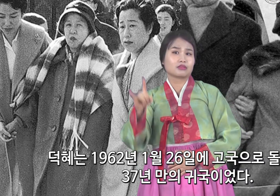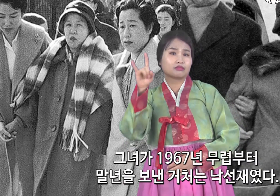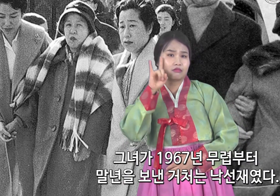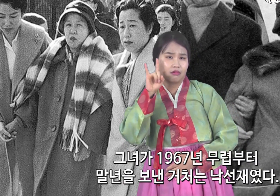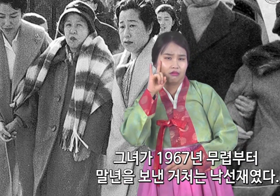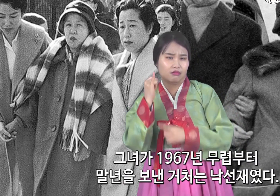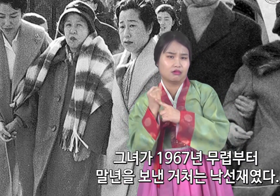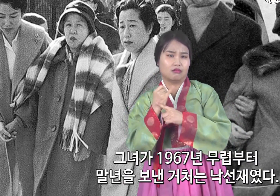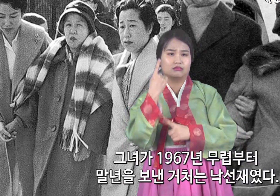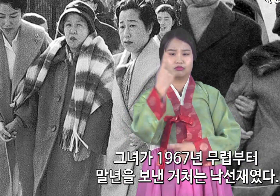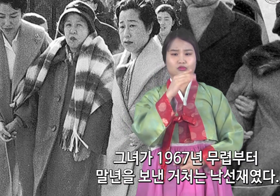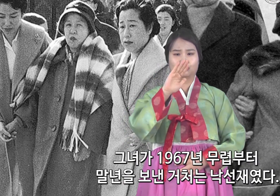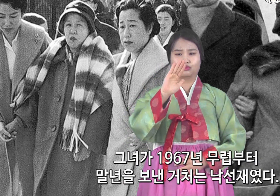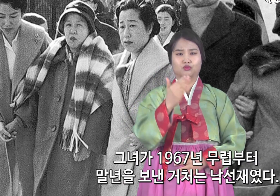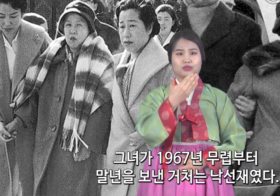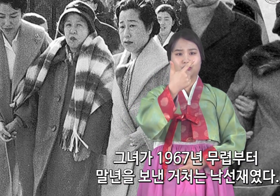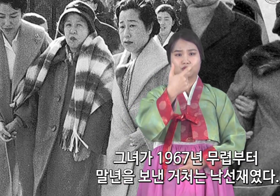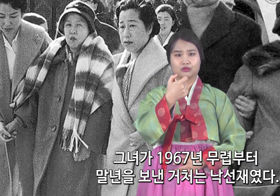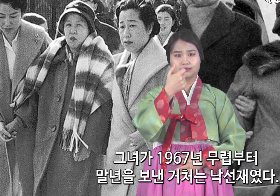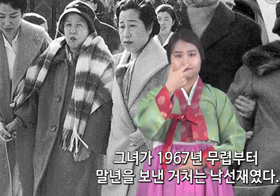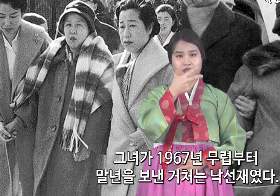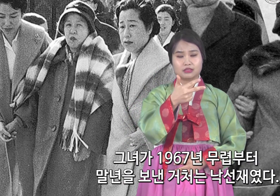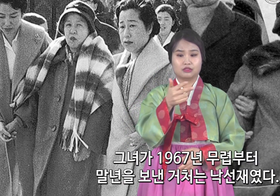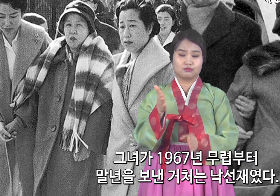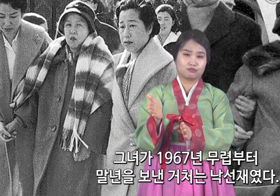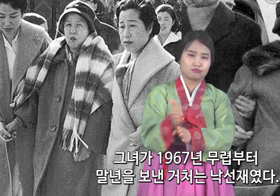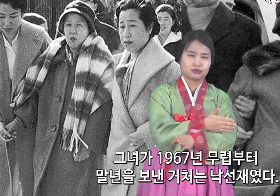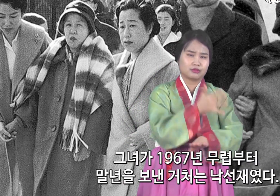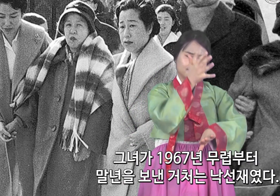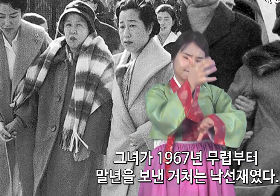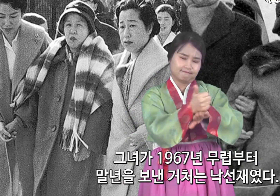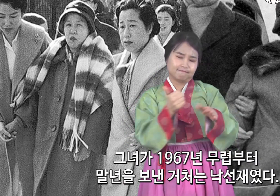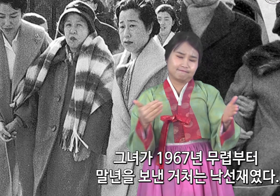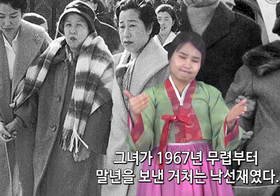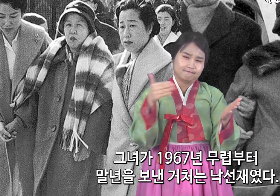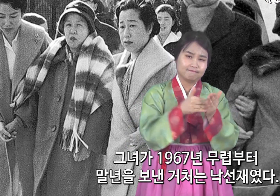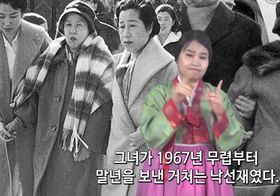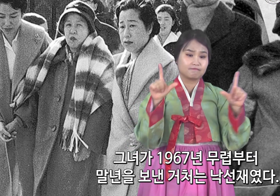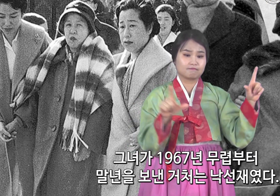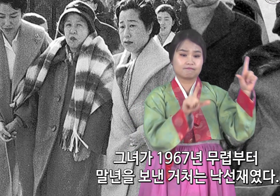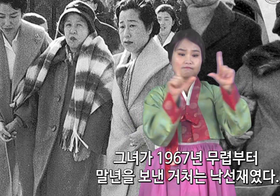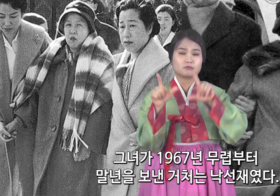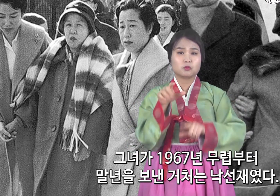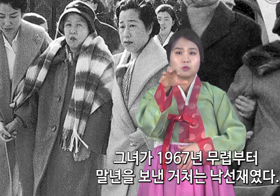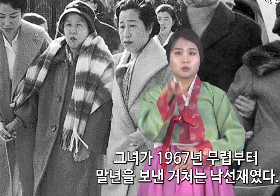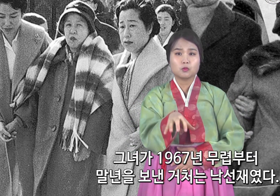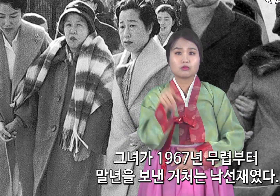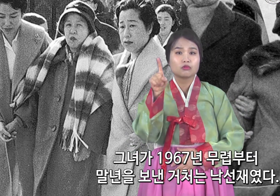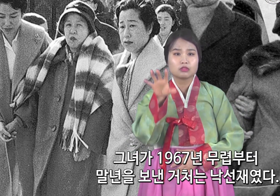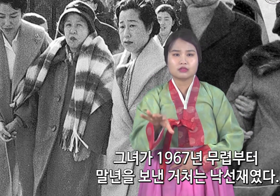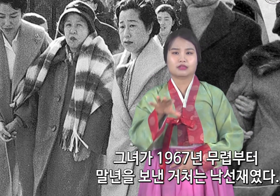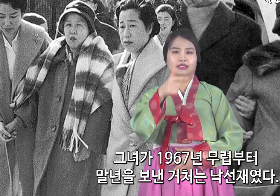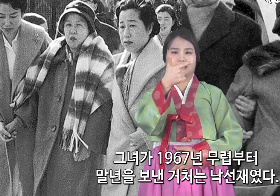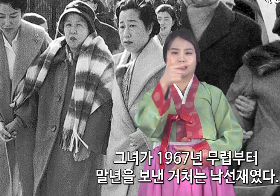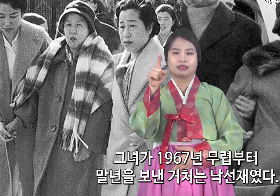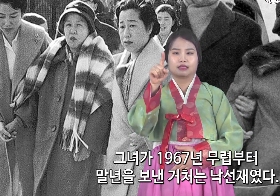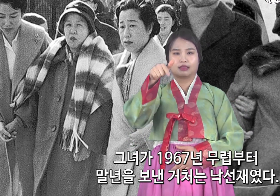37년 만에 귀국이었다. 그녀가 1967년 무렵부터 말년을 보낸